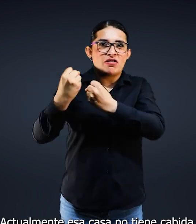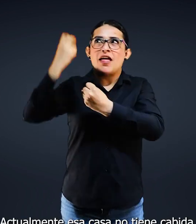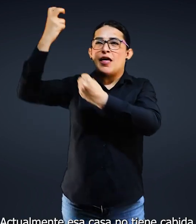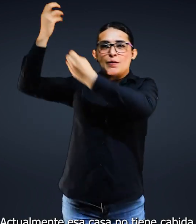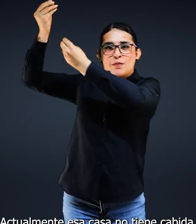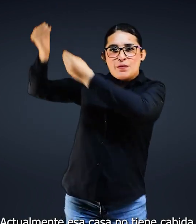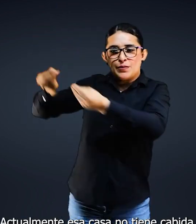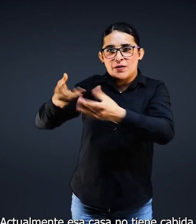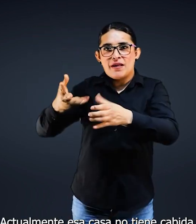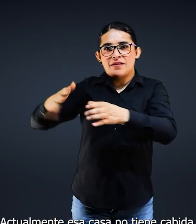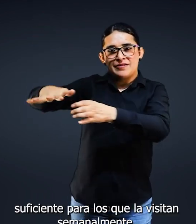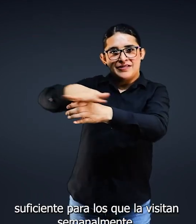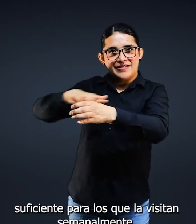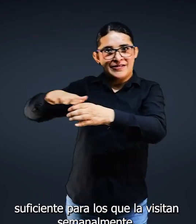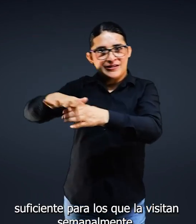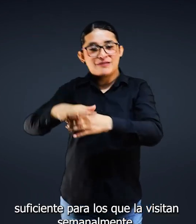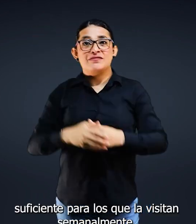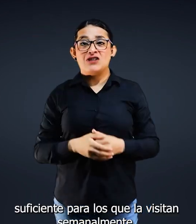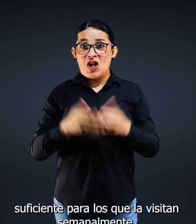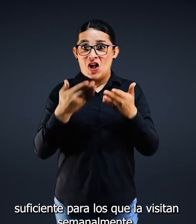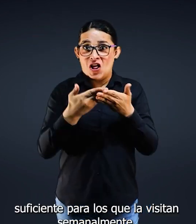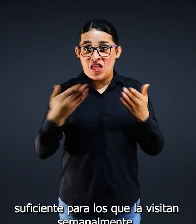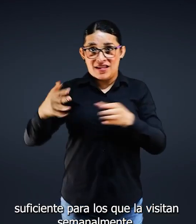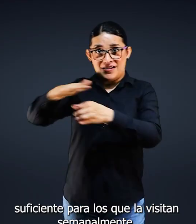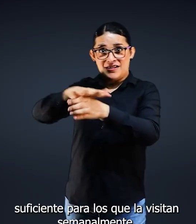Actualmente esa casa no tiene cabida suficiente para los que la visitan semanalmente,